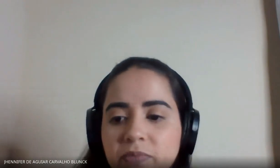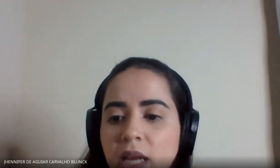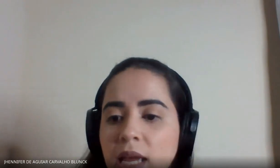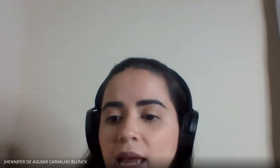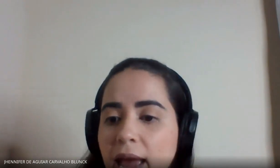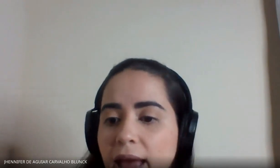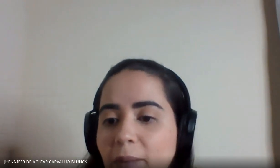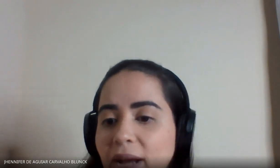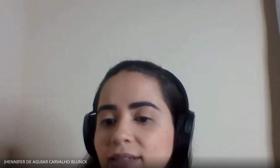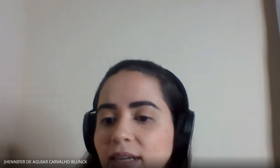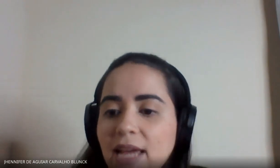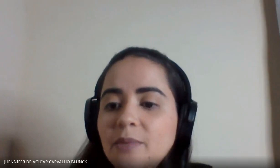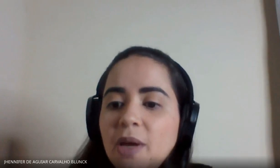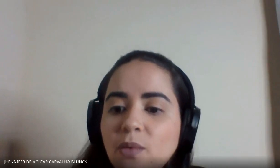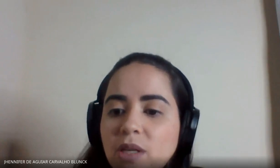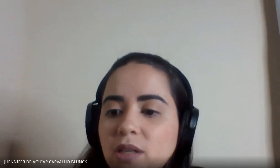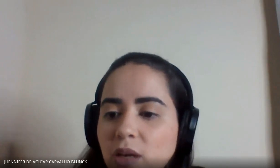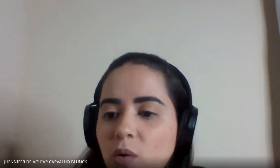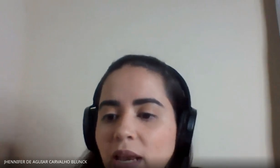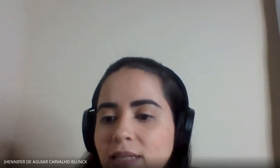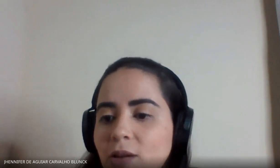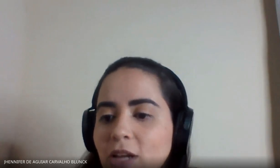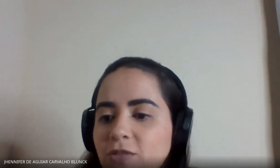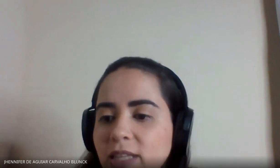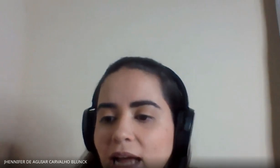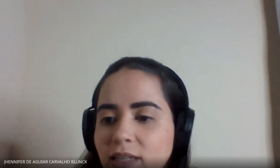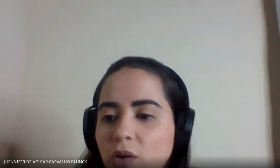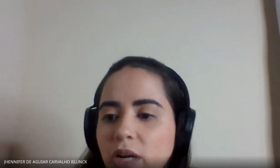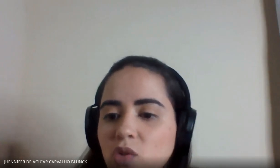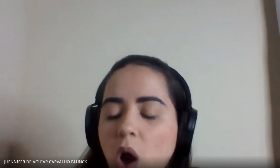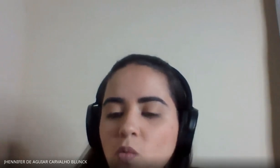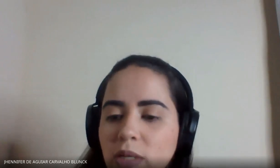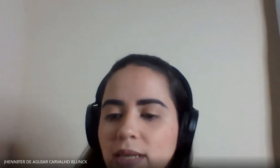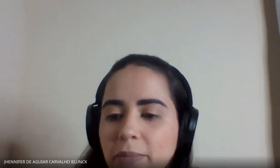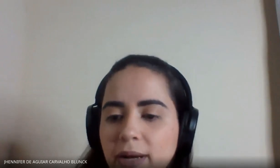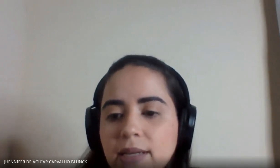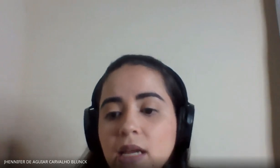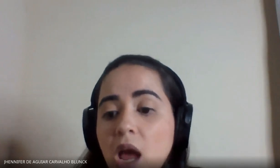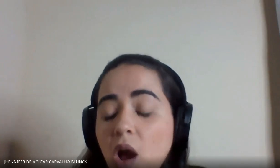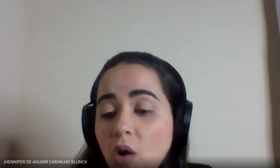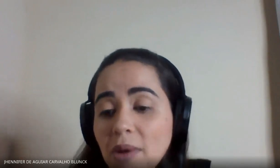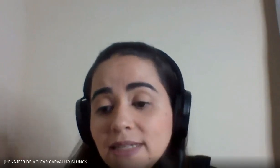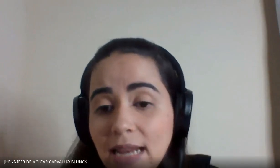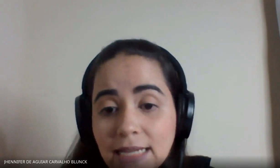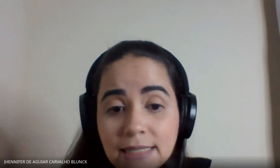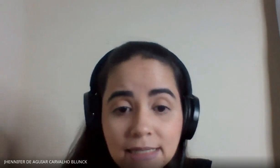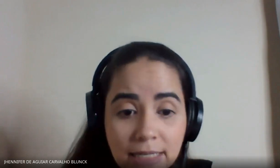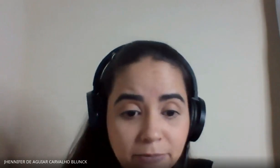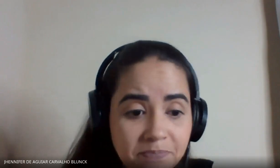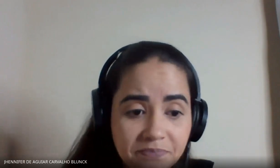aluno. A Marcileia está perguntando aqui, com relação a atividades, agora é só uma semana.